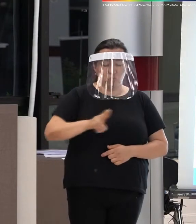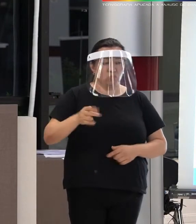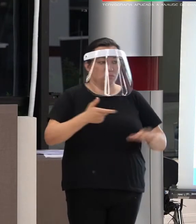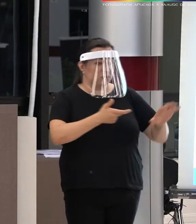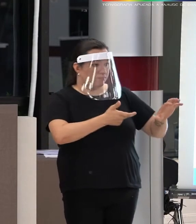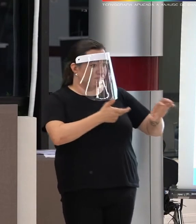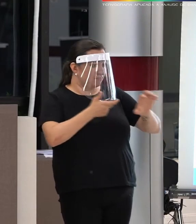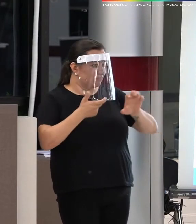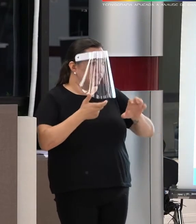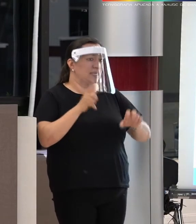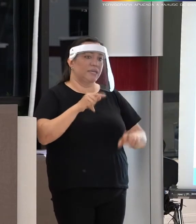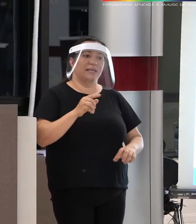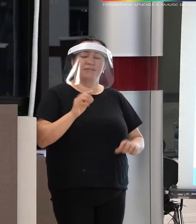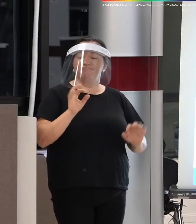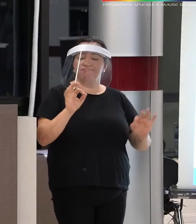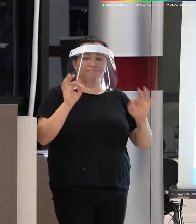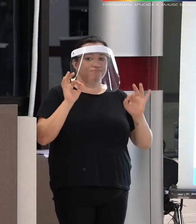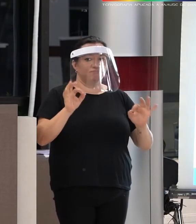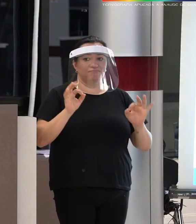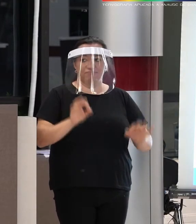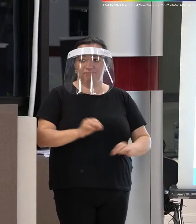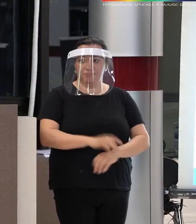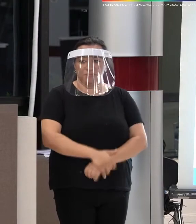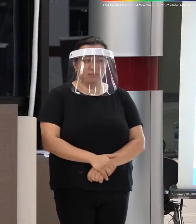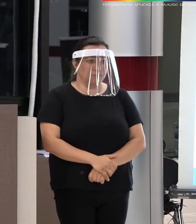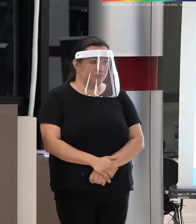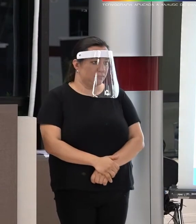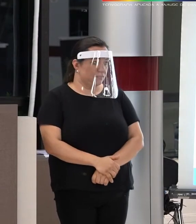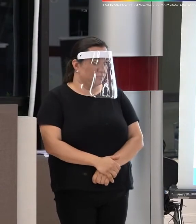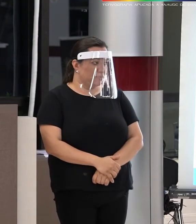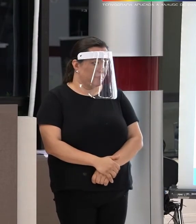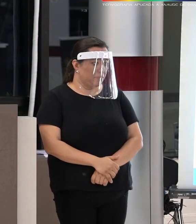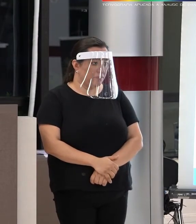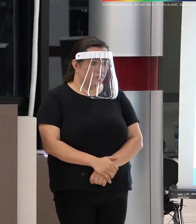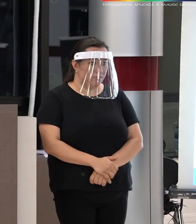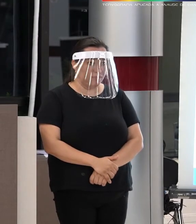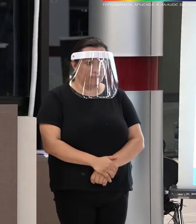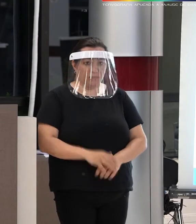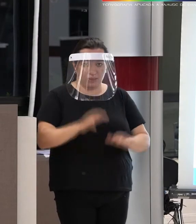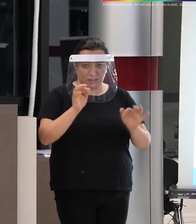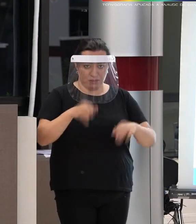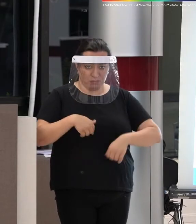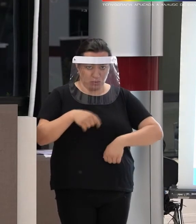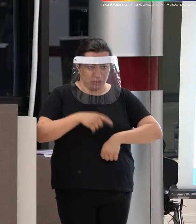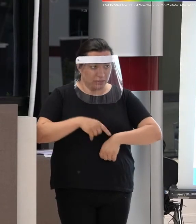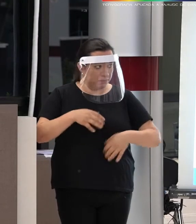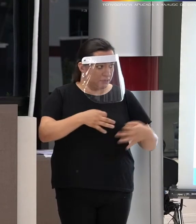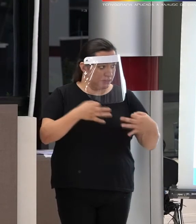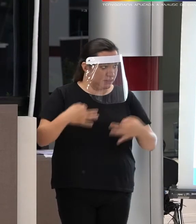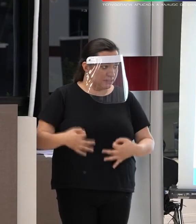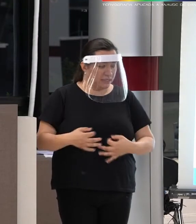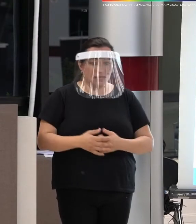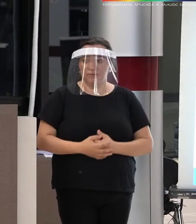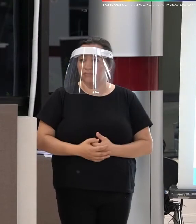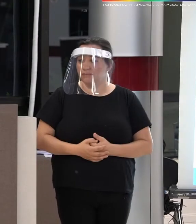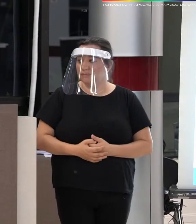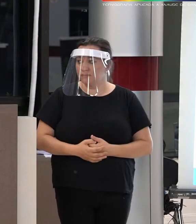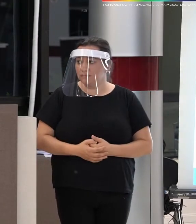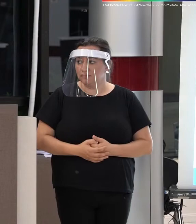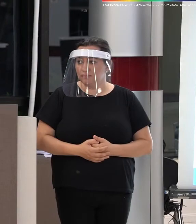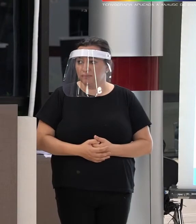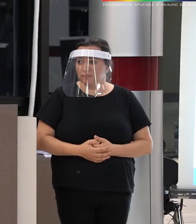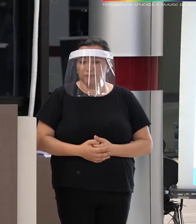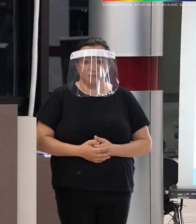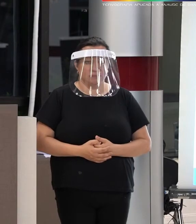é simplesmente incrível. Vou acabar com o meu tempo certinho, correto, princesa? Não é?